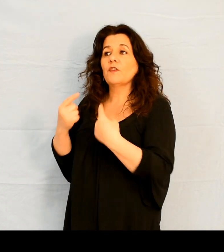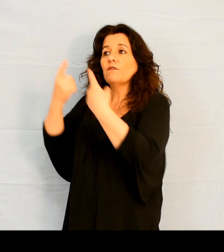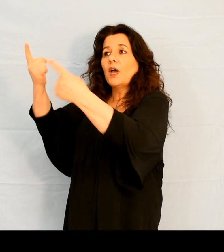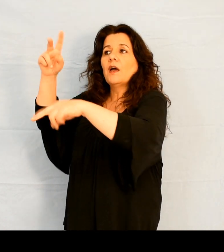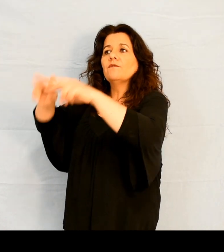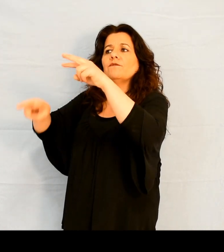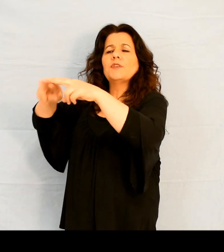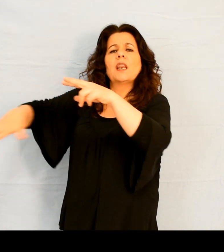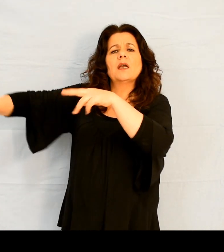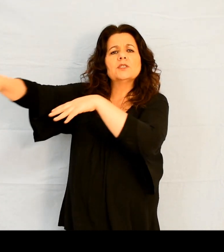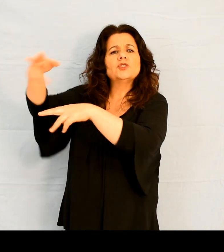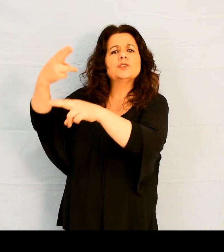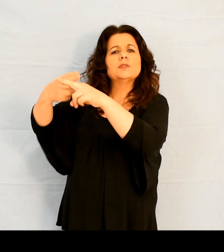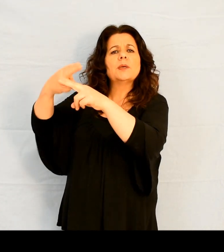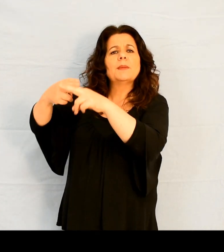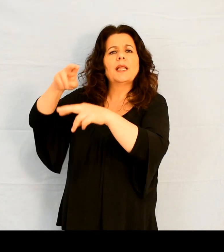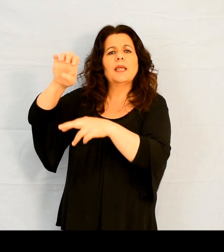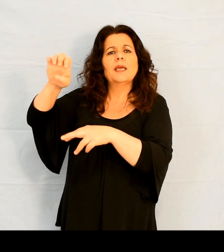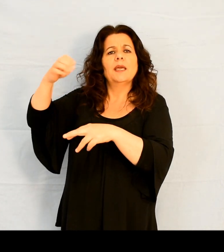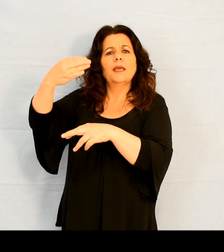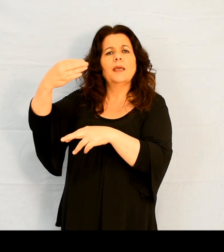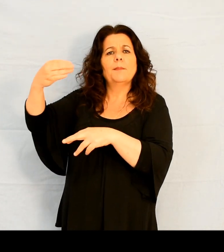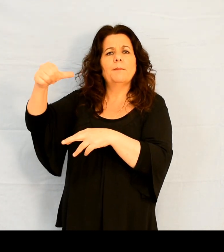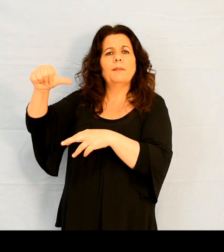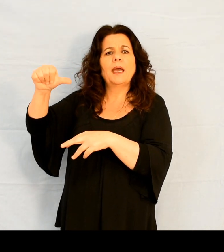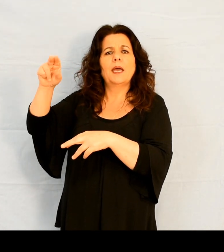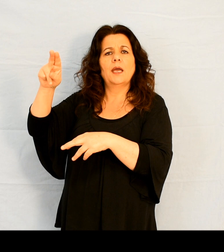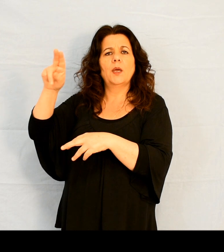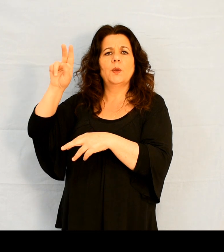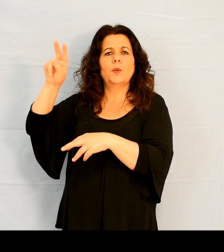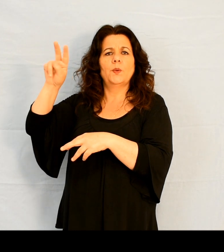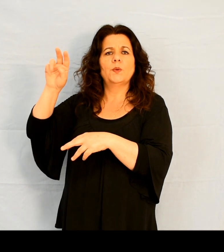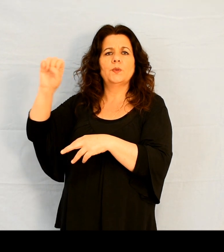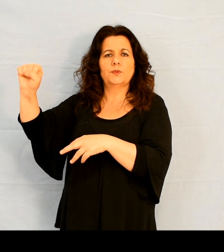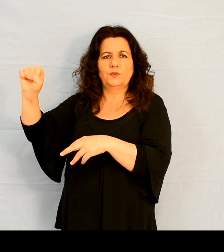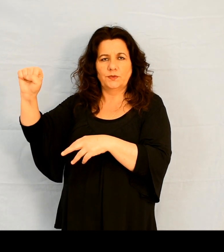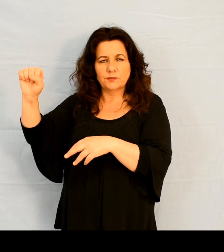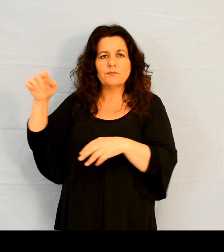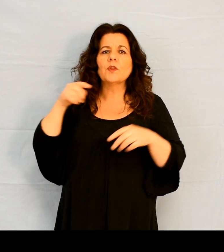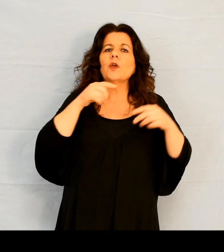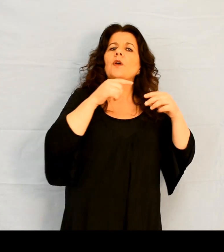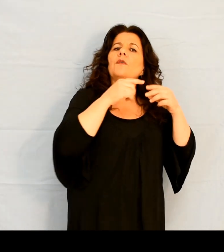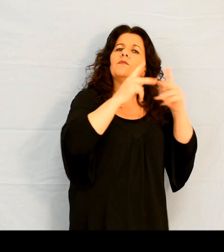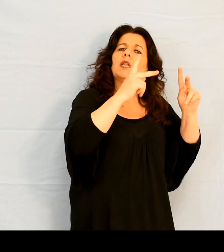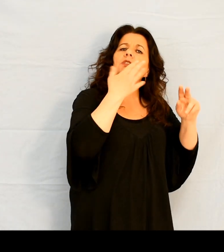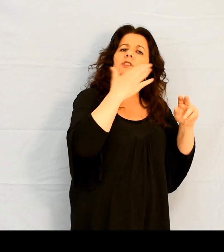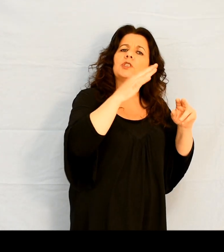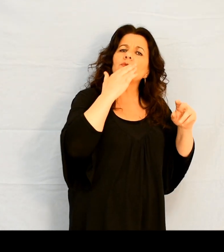à 2 heures de marche de Jérusalem, et ils parlaient entre eux de tout ce qui s'était passé.